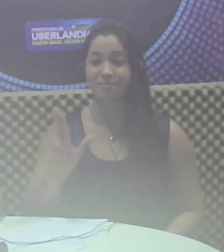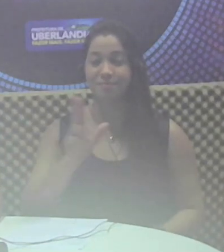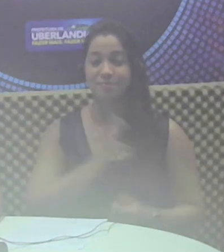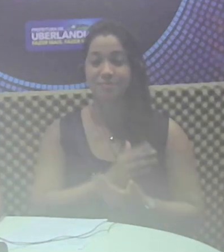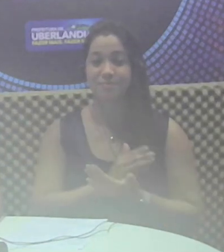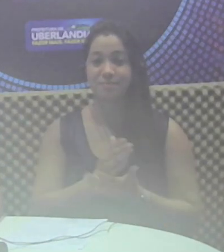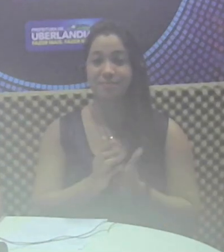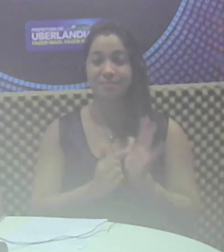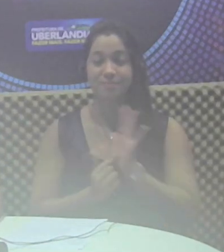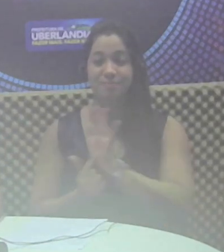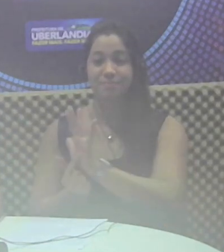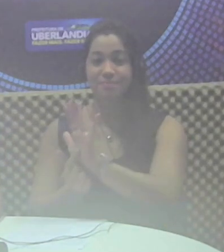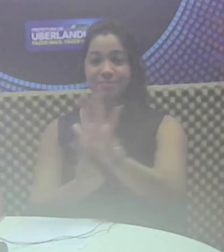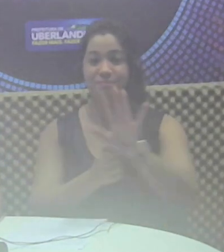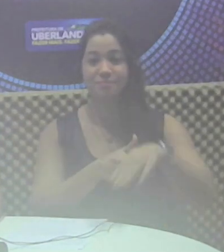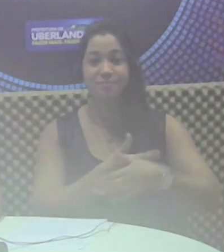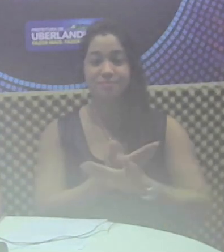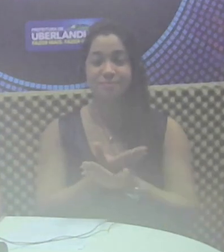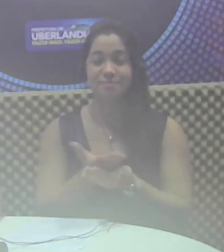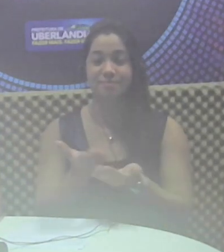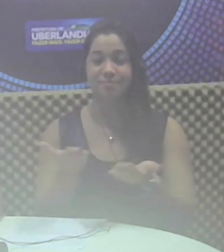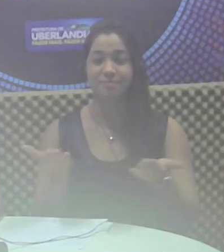Uberlândia no ar pra você.